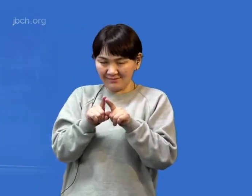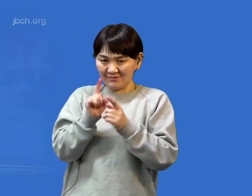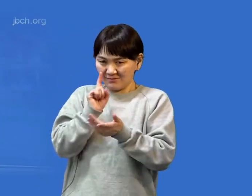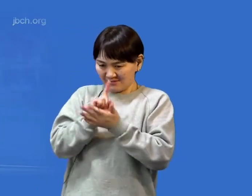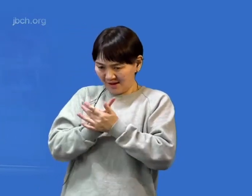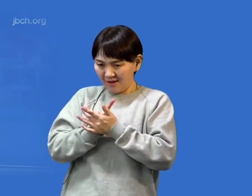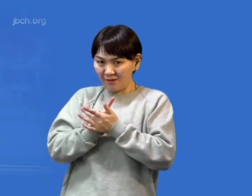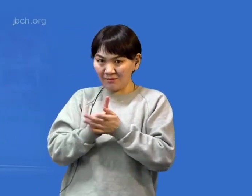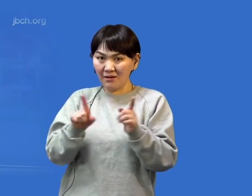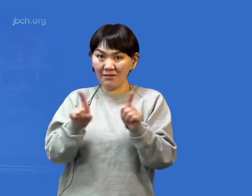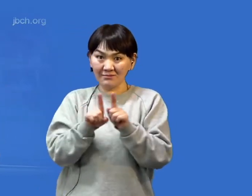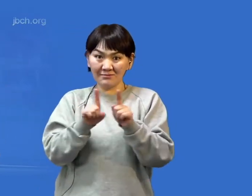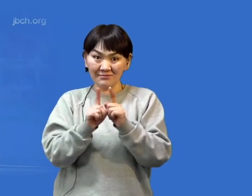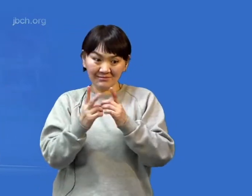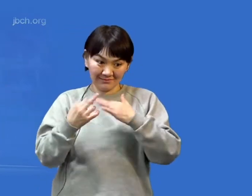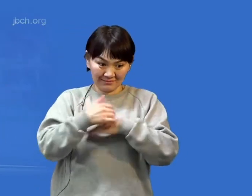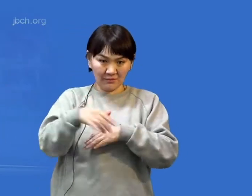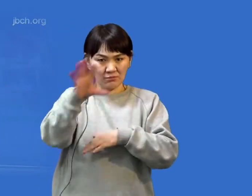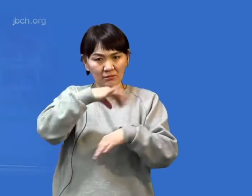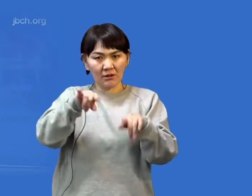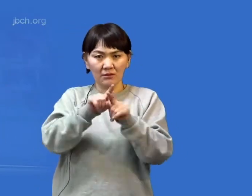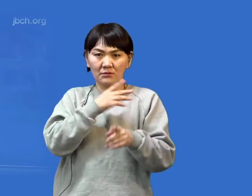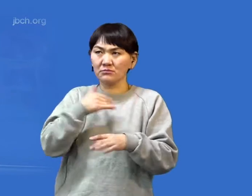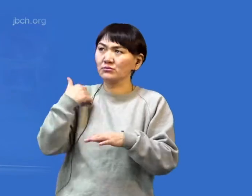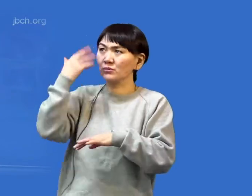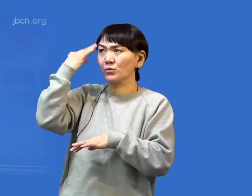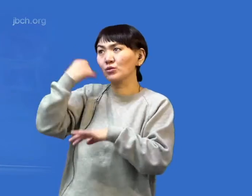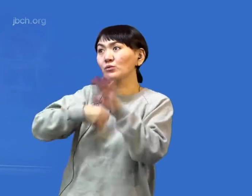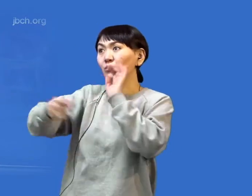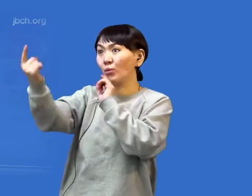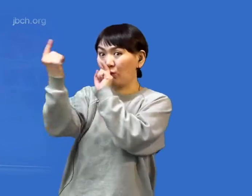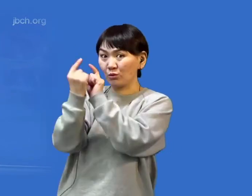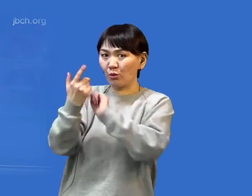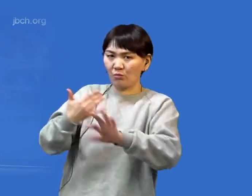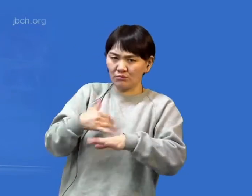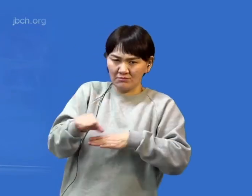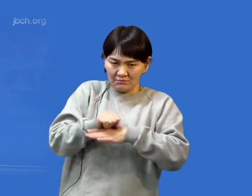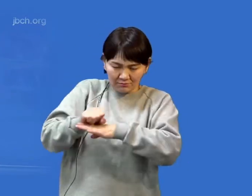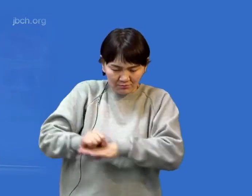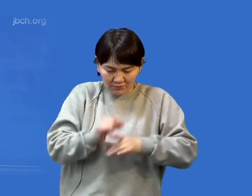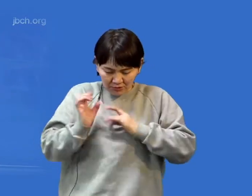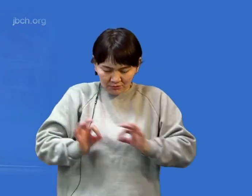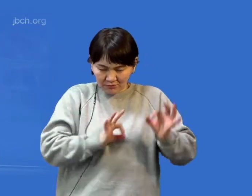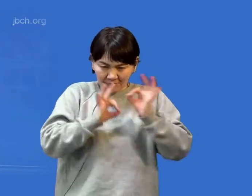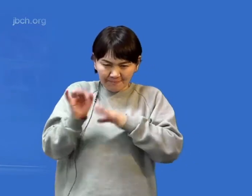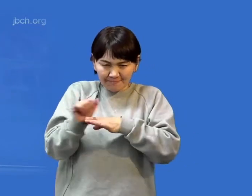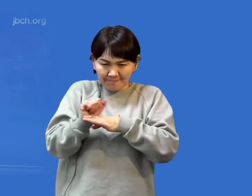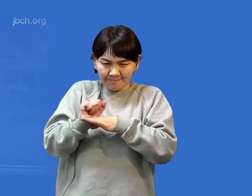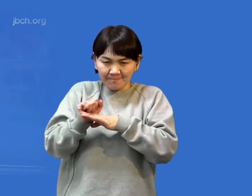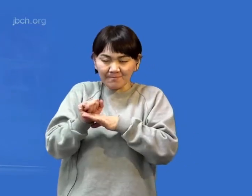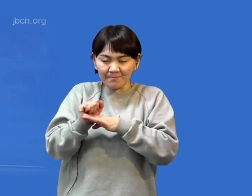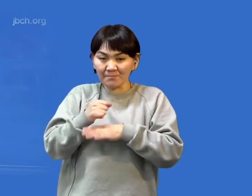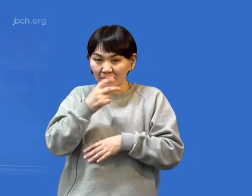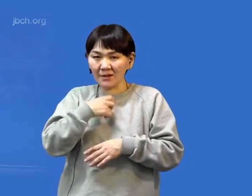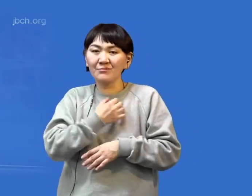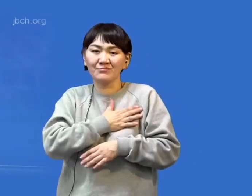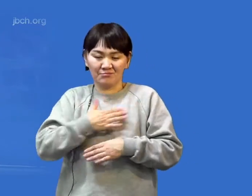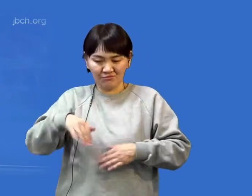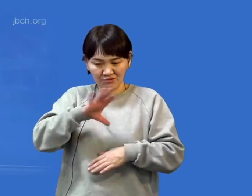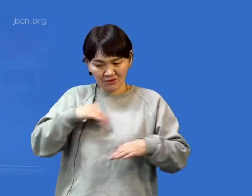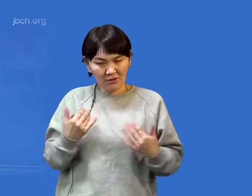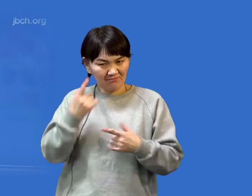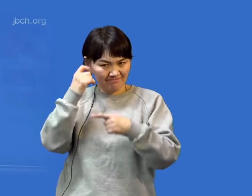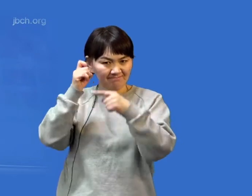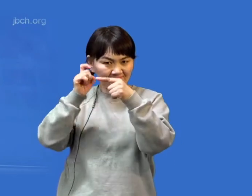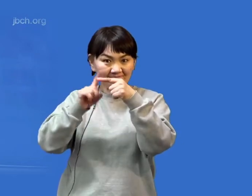угтаж явах бэлтгэлээ хийнэ гэдэг нь бид бүхний амьдралын зорилго гэж бодож байна. Түүний төлөө Бурхан бид